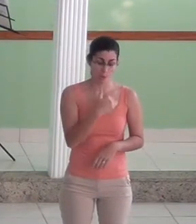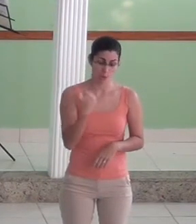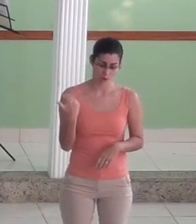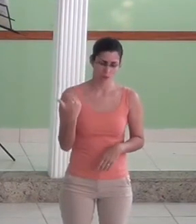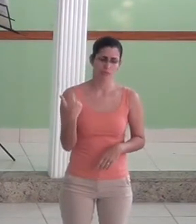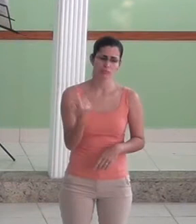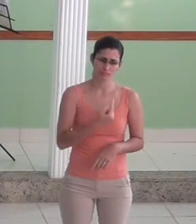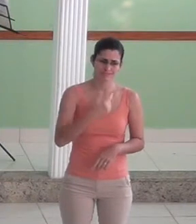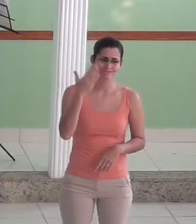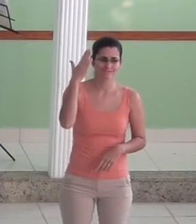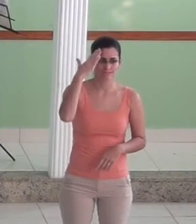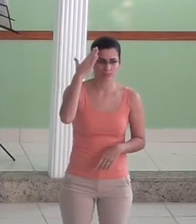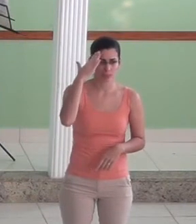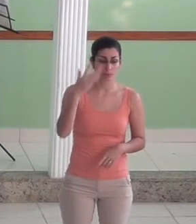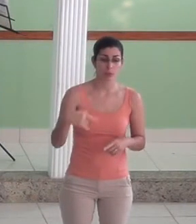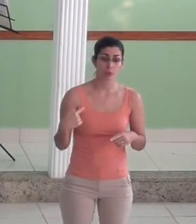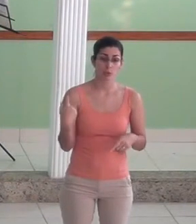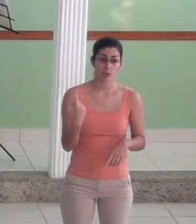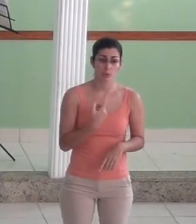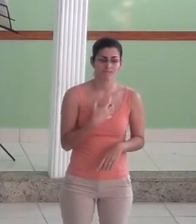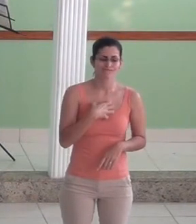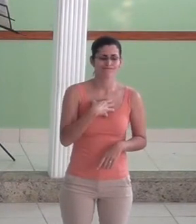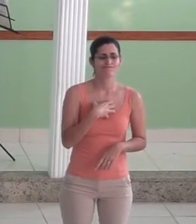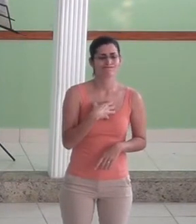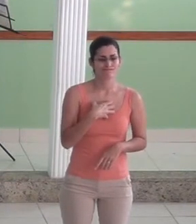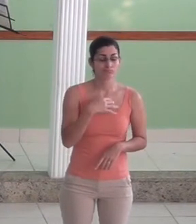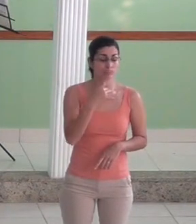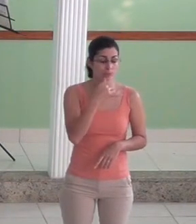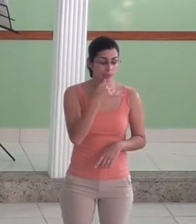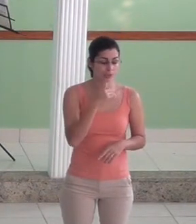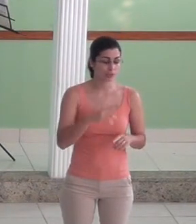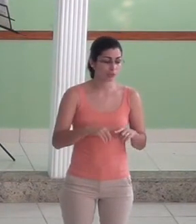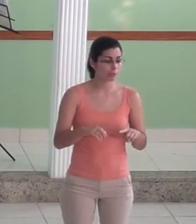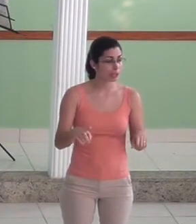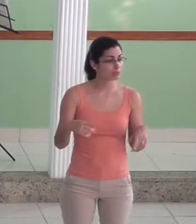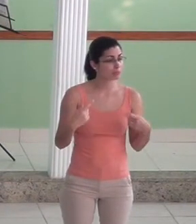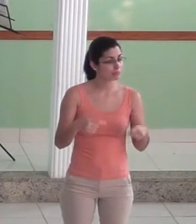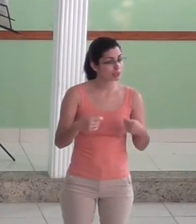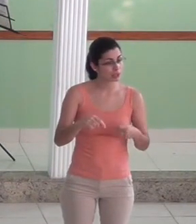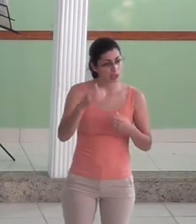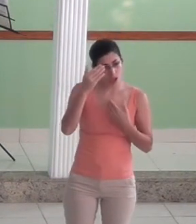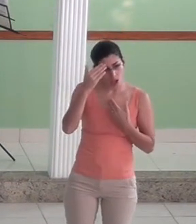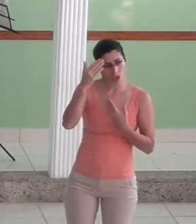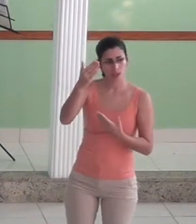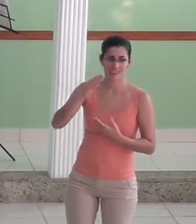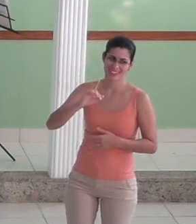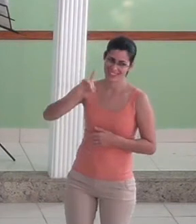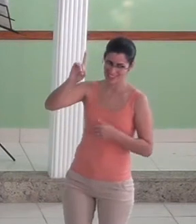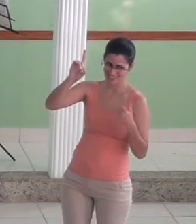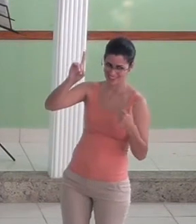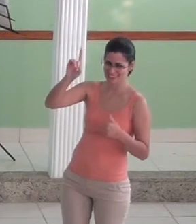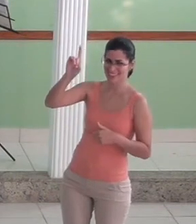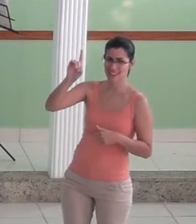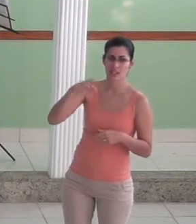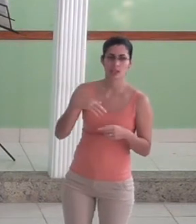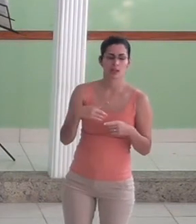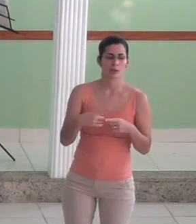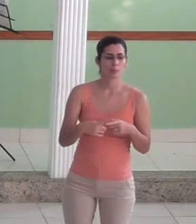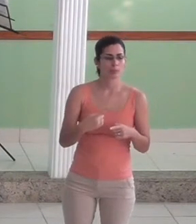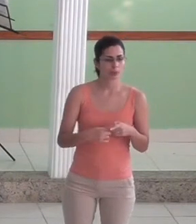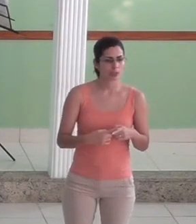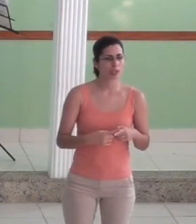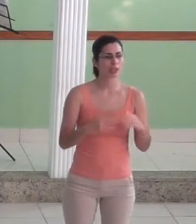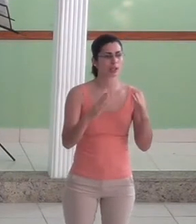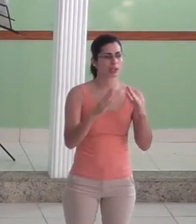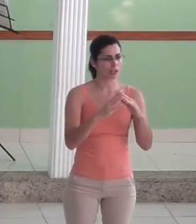isso. Damos graças a Deus porque nós estamos caminhando, a igreja está se recuperando, a igreja hoje